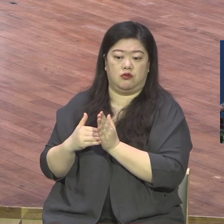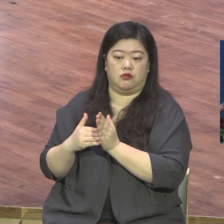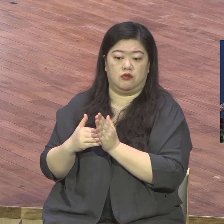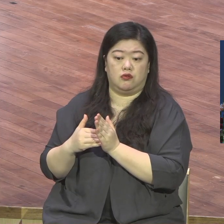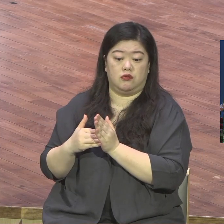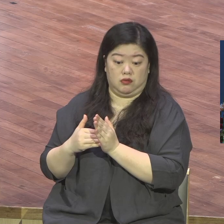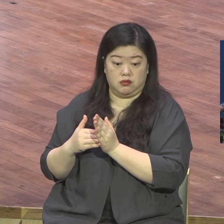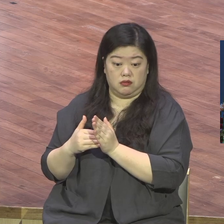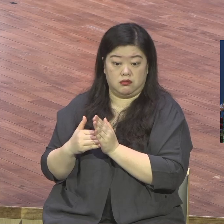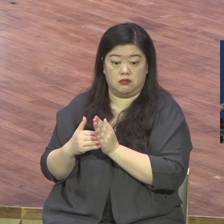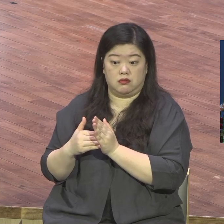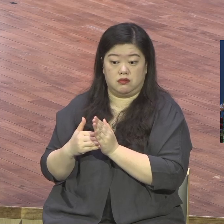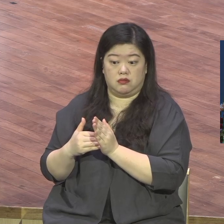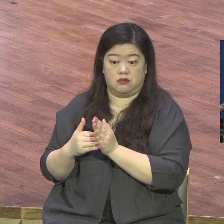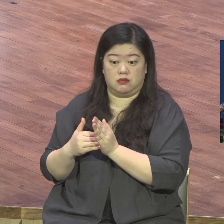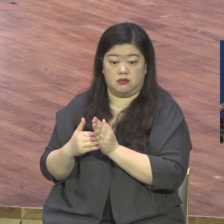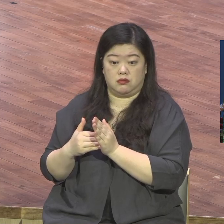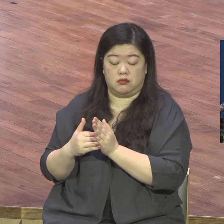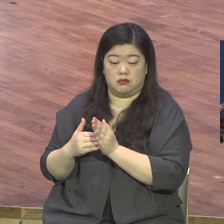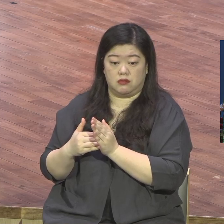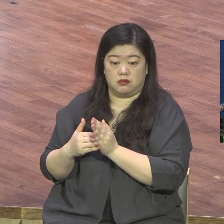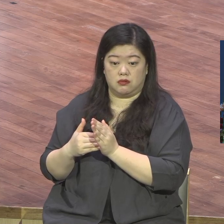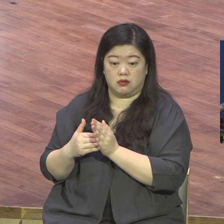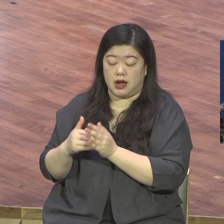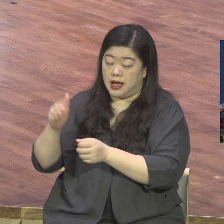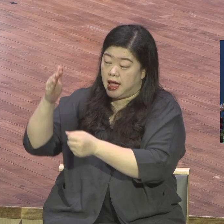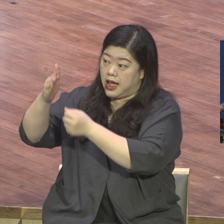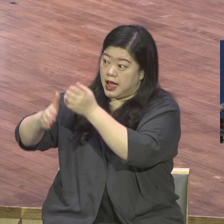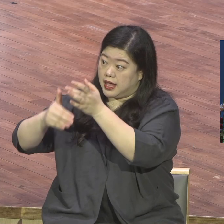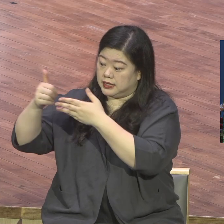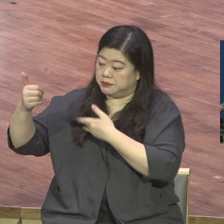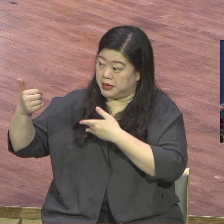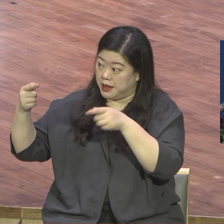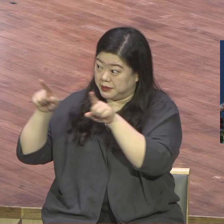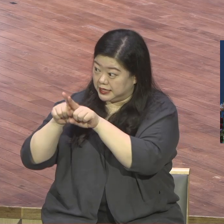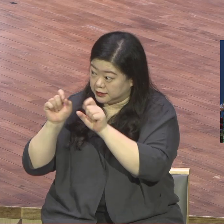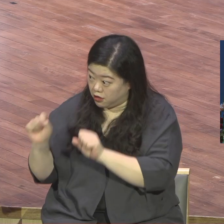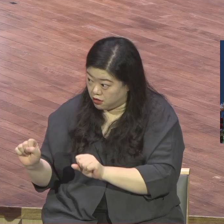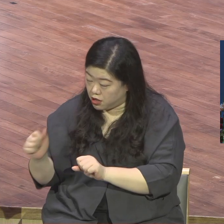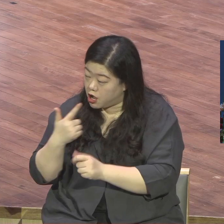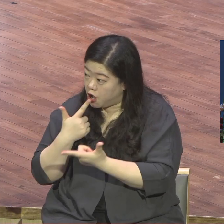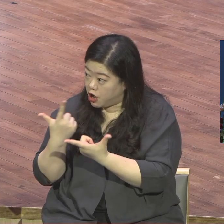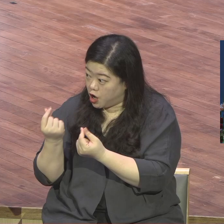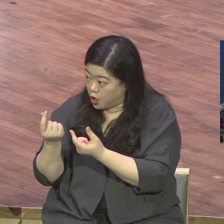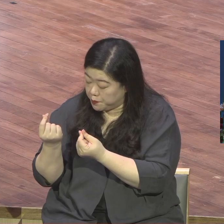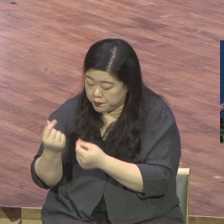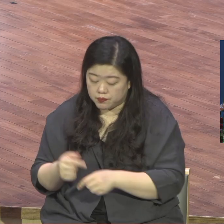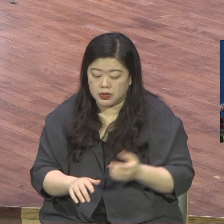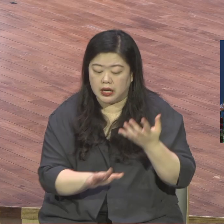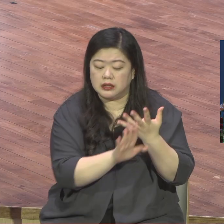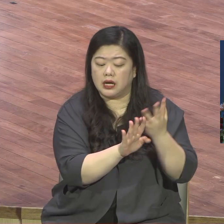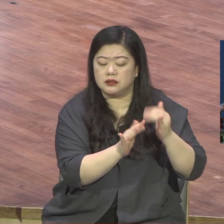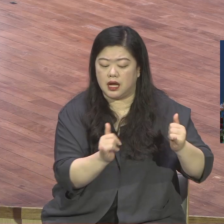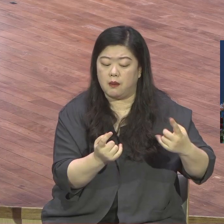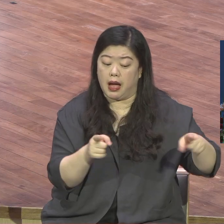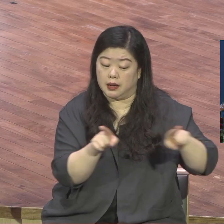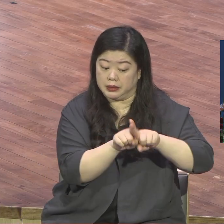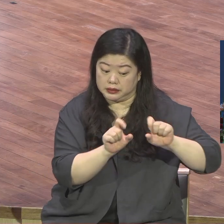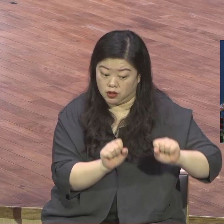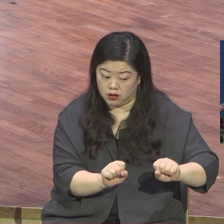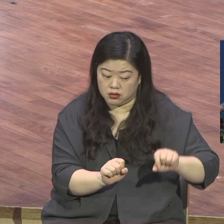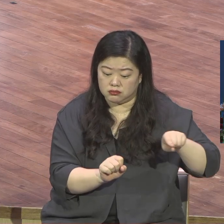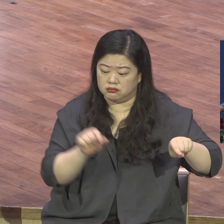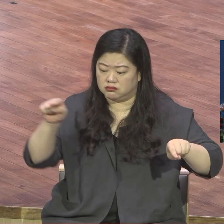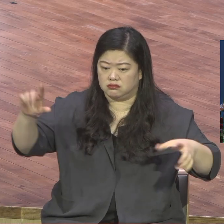성도라는 것도 직분이라고. 함께의 체질이 되라. 함께. 자꾸 나누지요. 사탄은